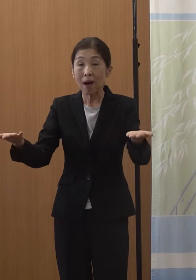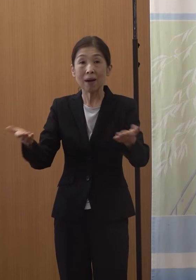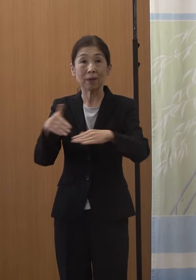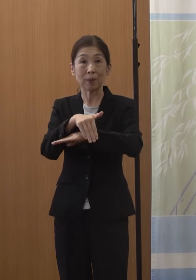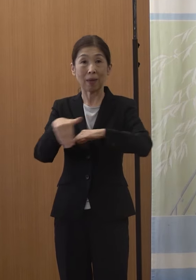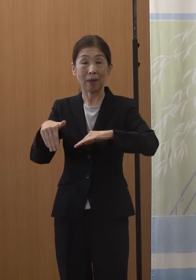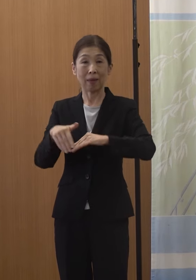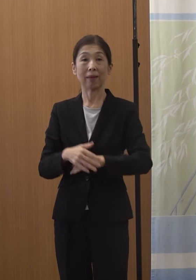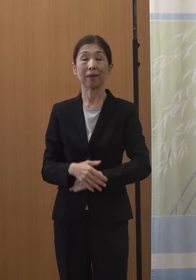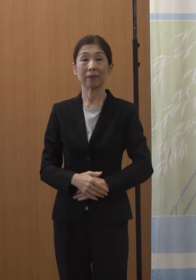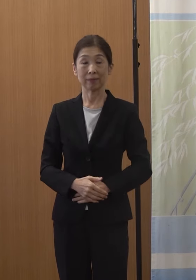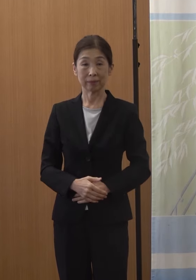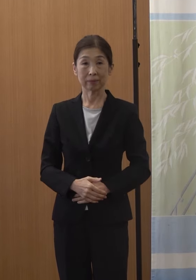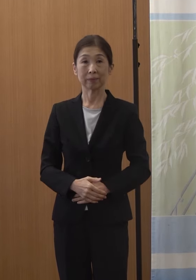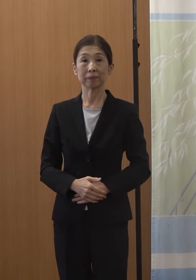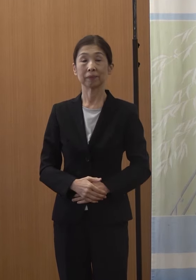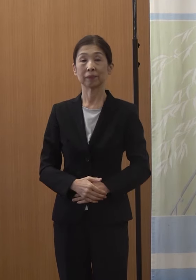ります。